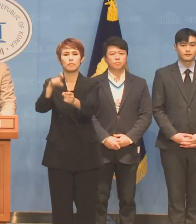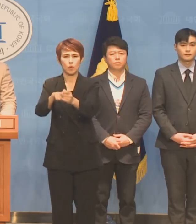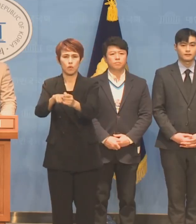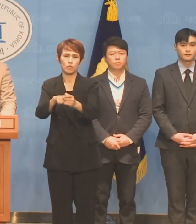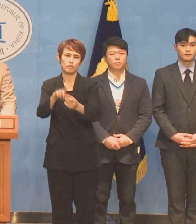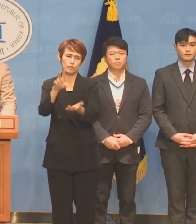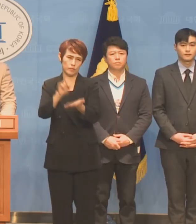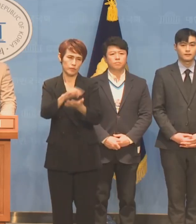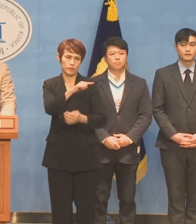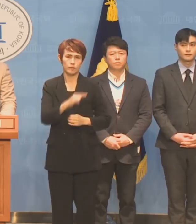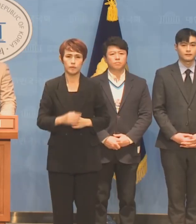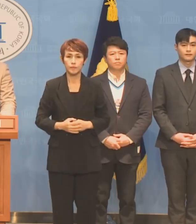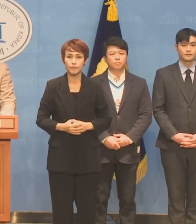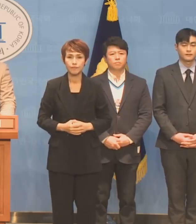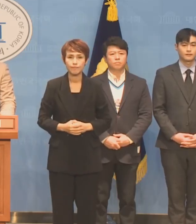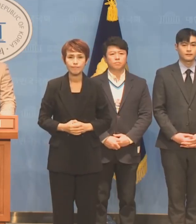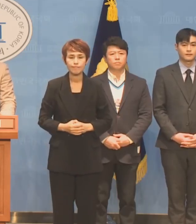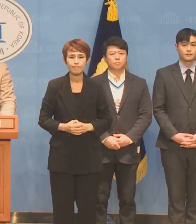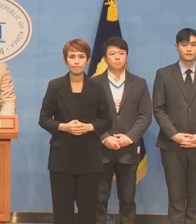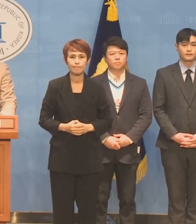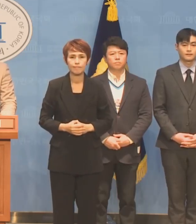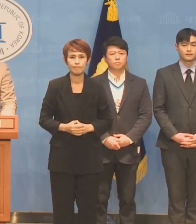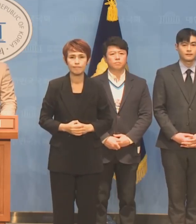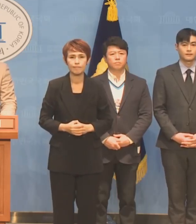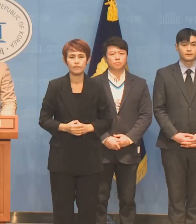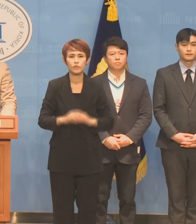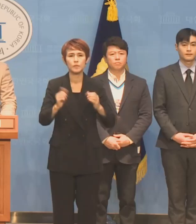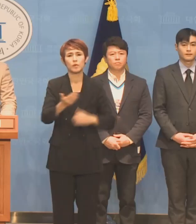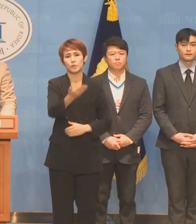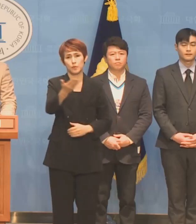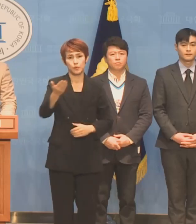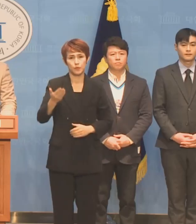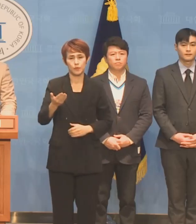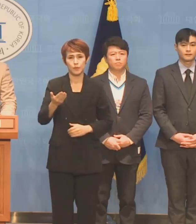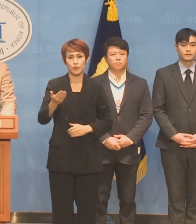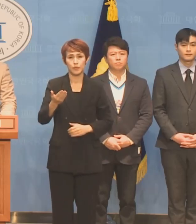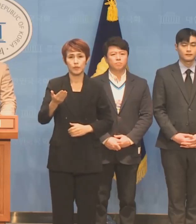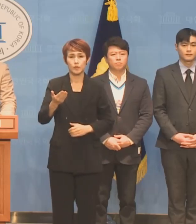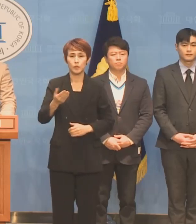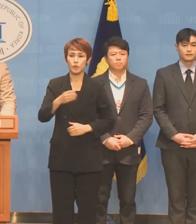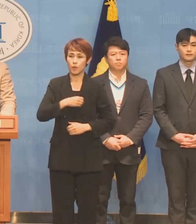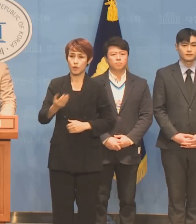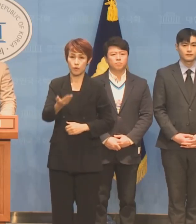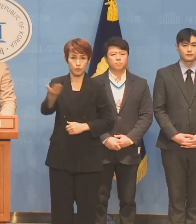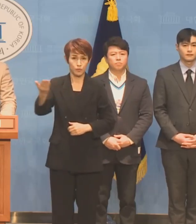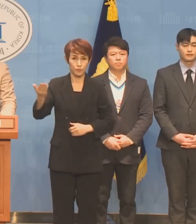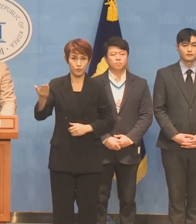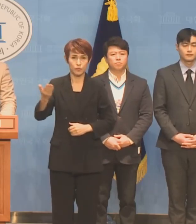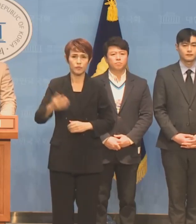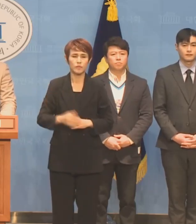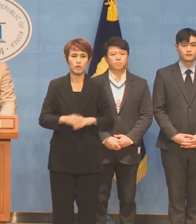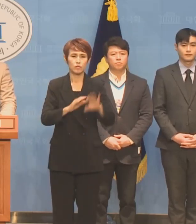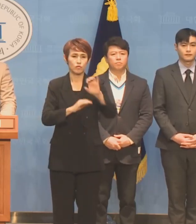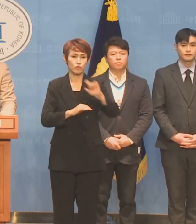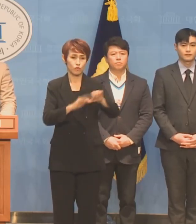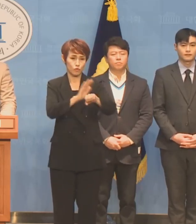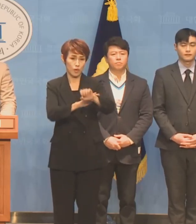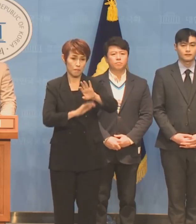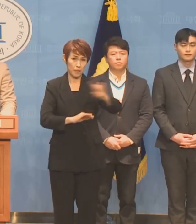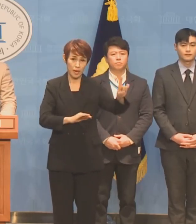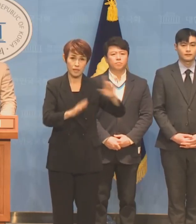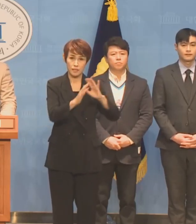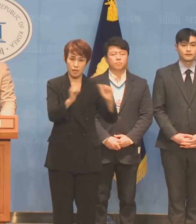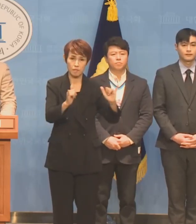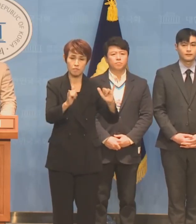불순한 의도가 명확합니다. 국민 여러분, 그리고 사랑하는 당원 동지 여러분, 이런 좌편향 인사를